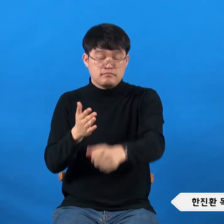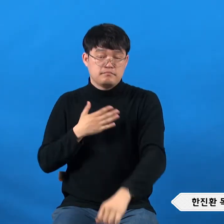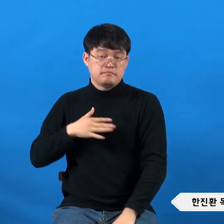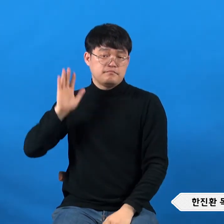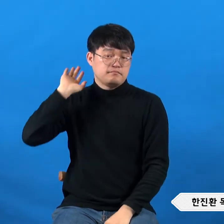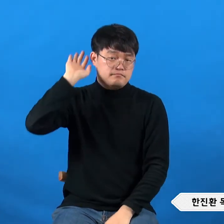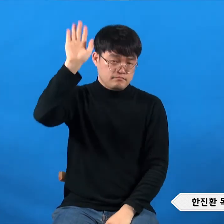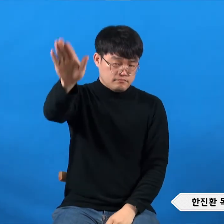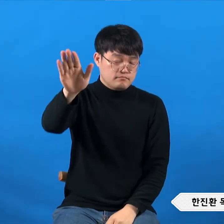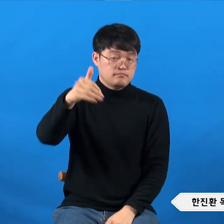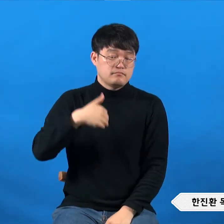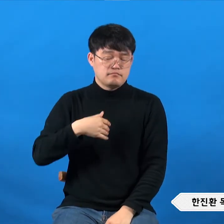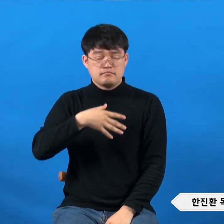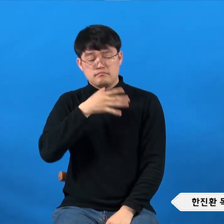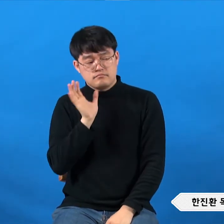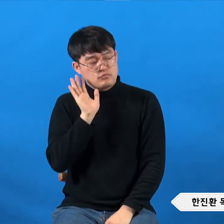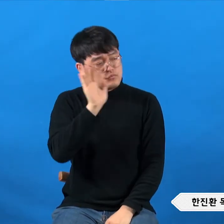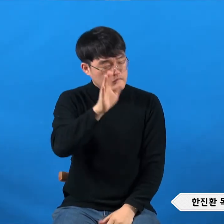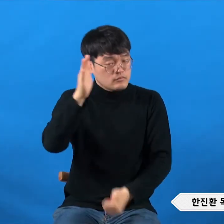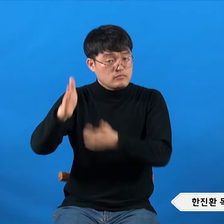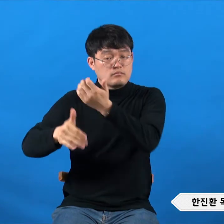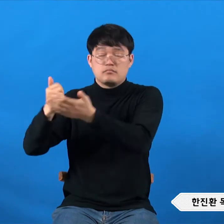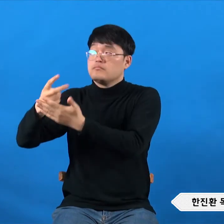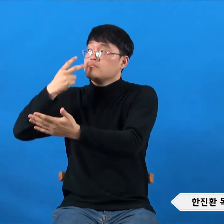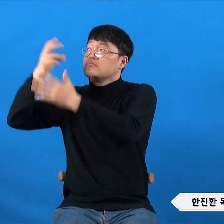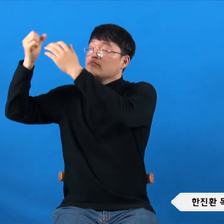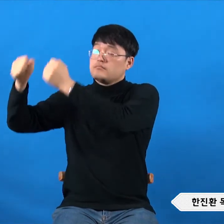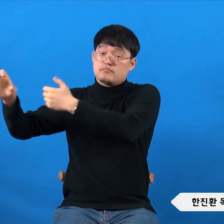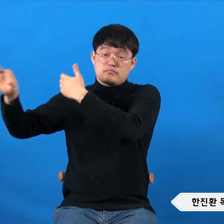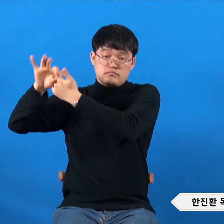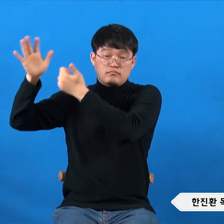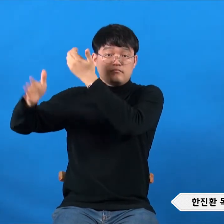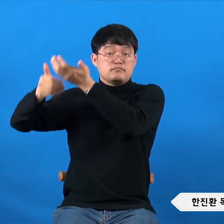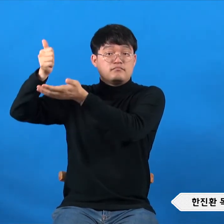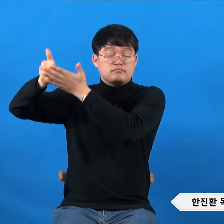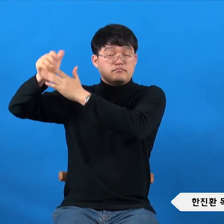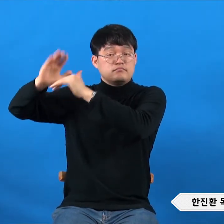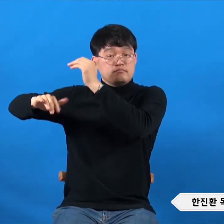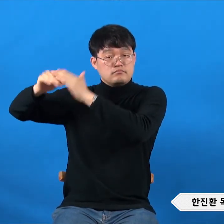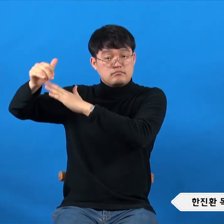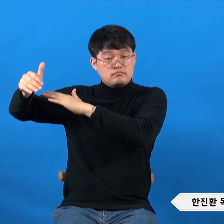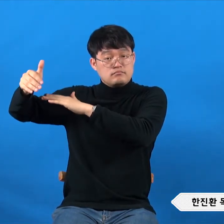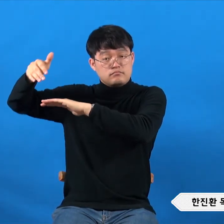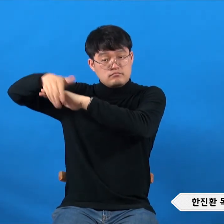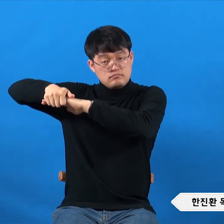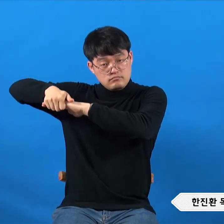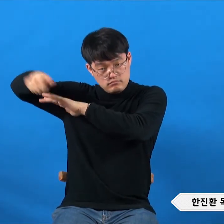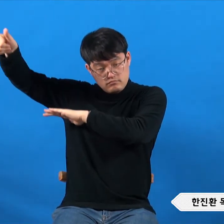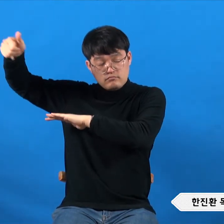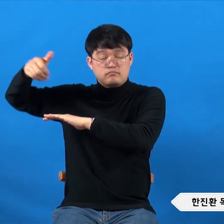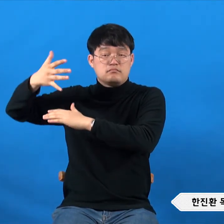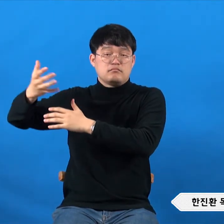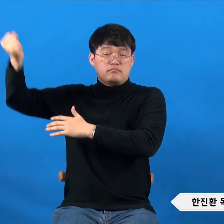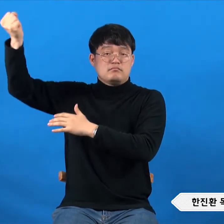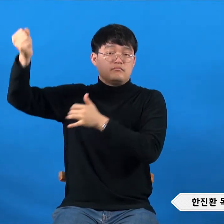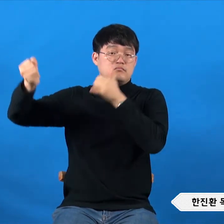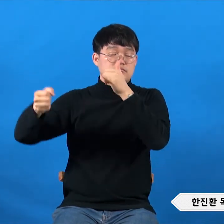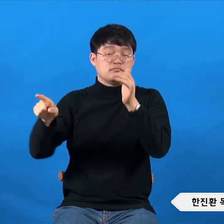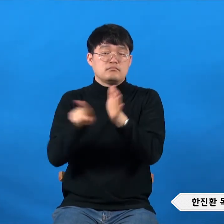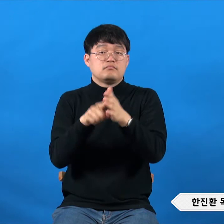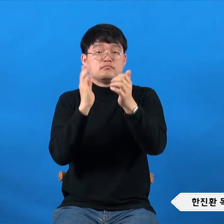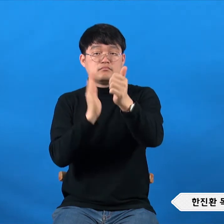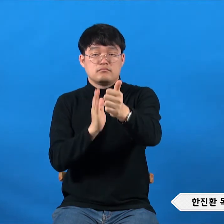내 미래와 내 노후는 하나님이 살아계시다면 그 하나님의 손 안에 있는 것을 믿으시기를 바랍니다.